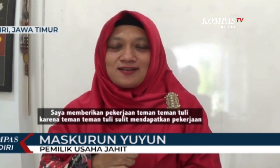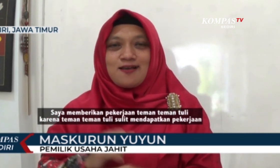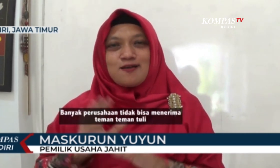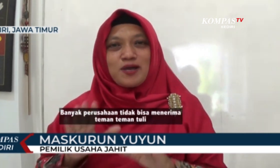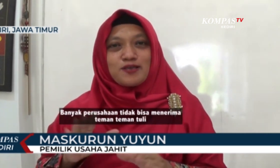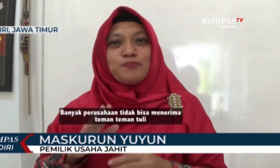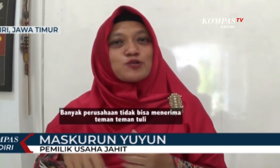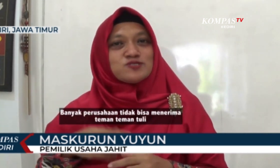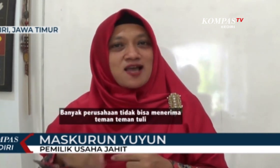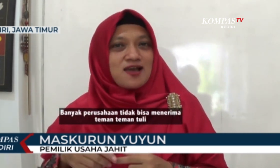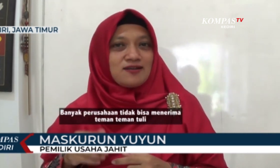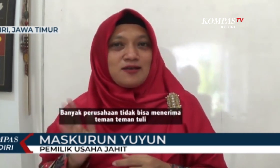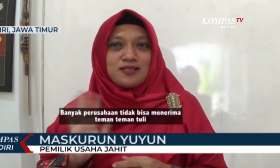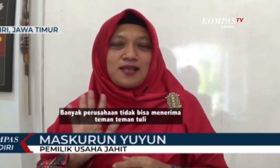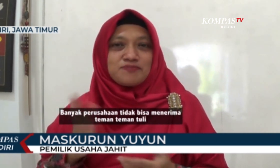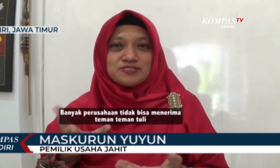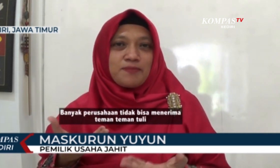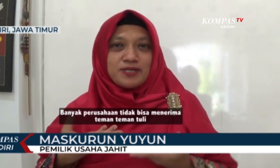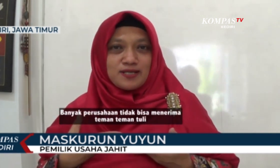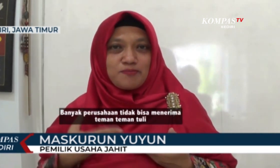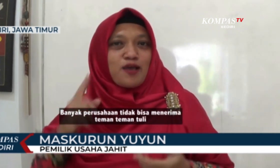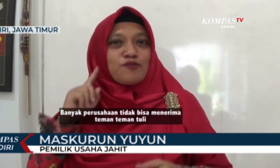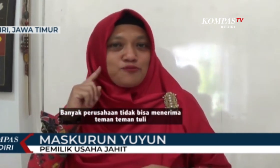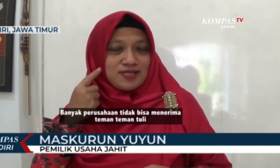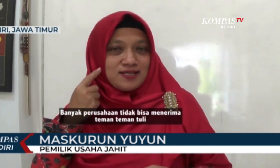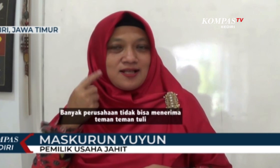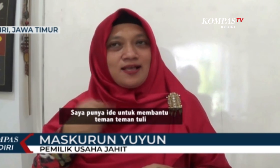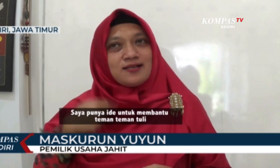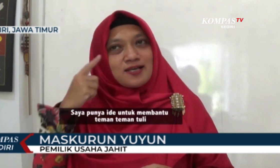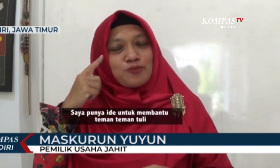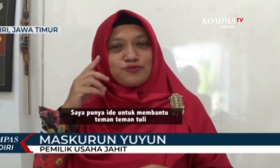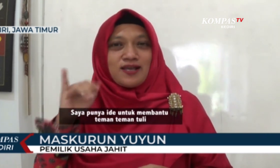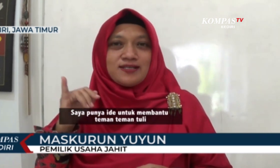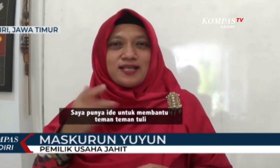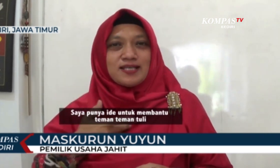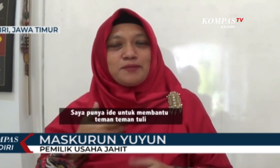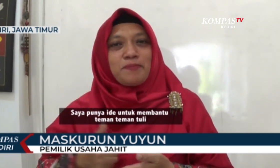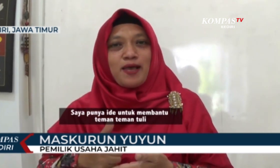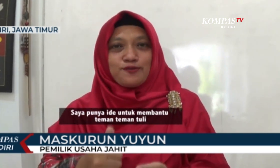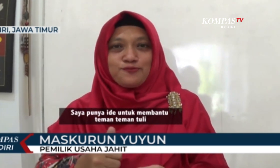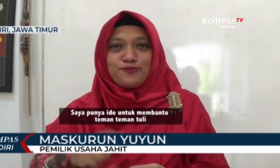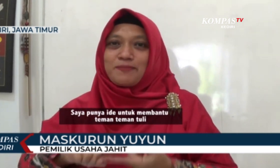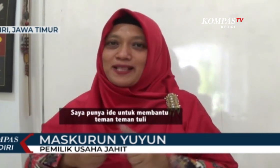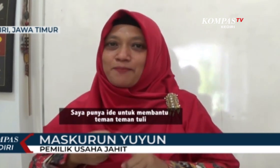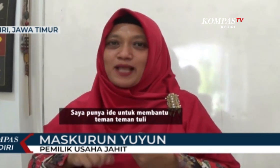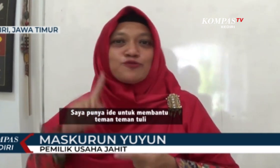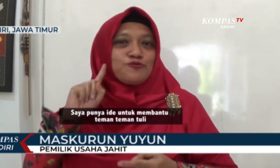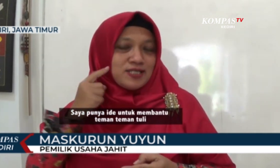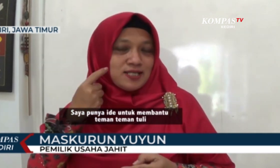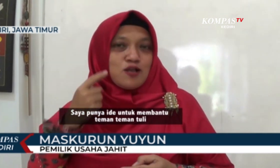Banyak perusahaan tidak bisa bener bro Dwi Jaya bullying Bupati periode bantuin